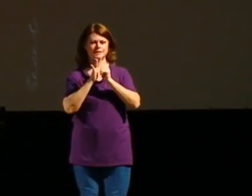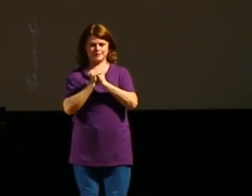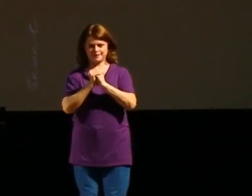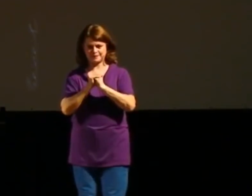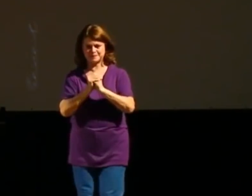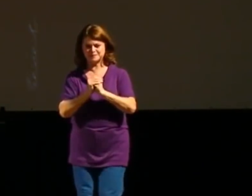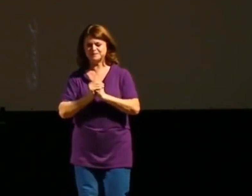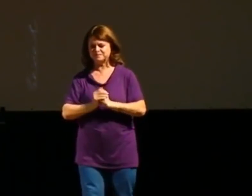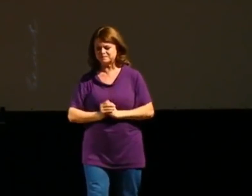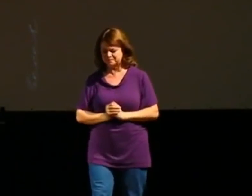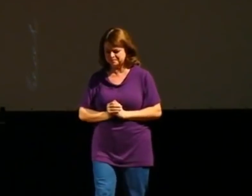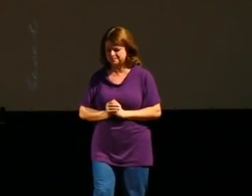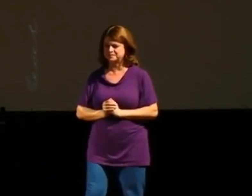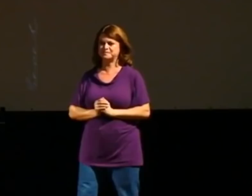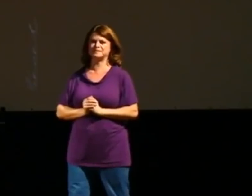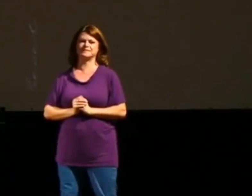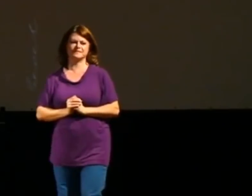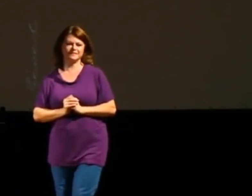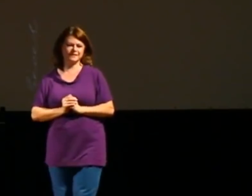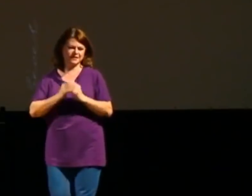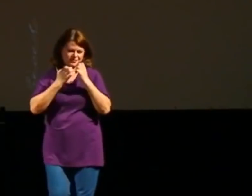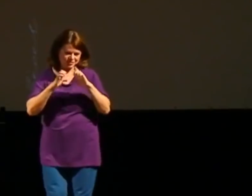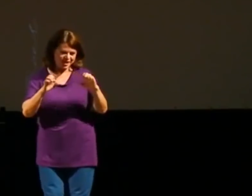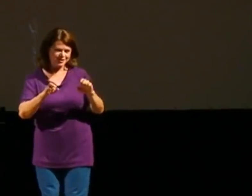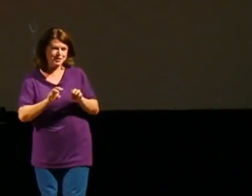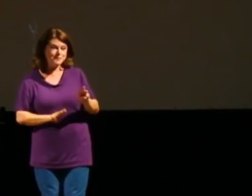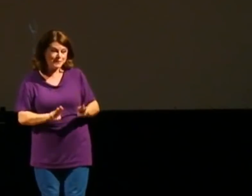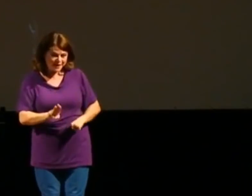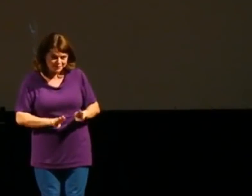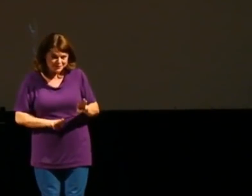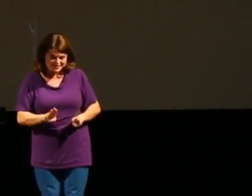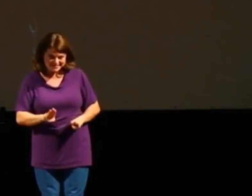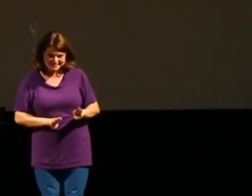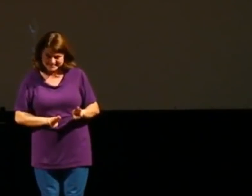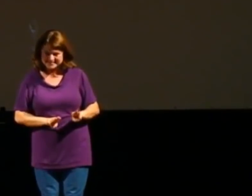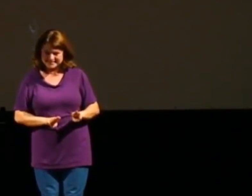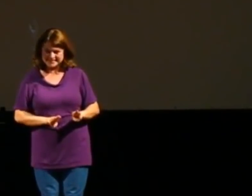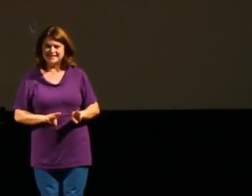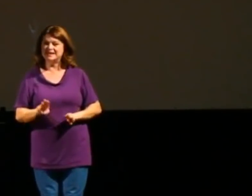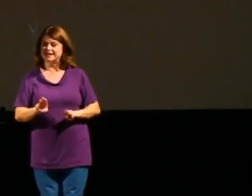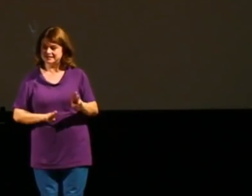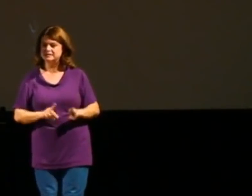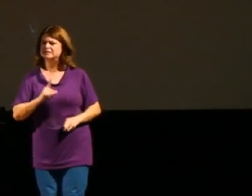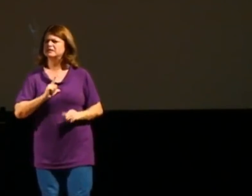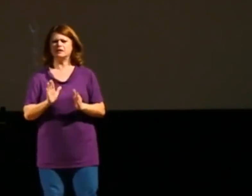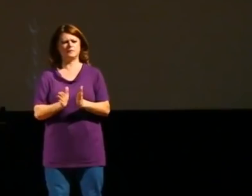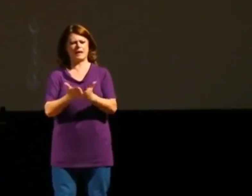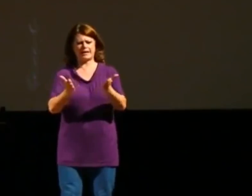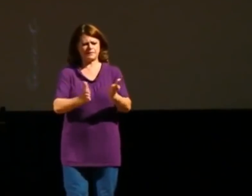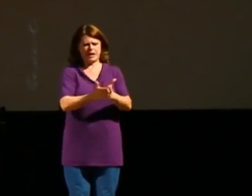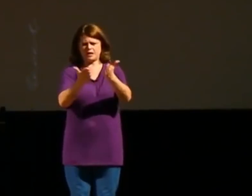gente. O Evangelho de Marcos é um evangelho que contém muitos milagres. Hoje pela